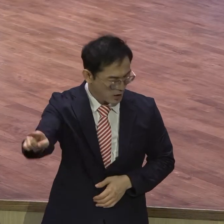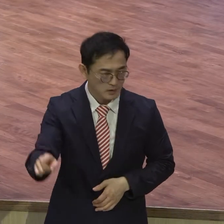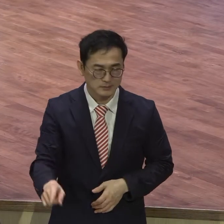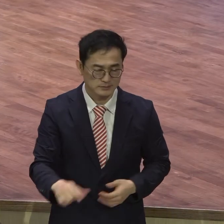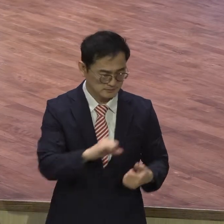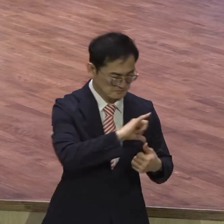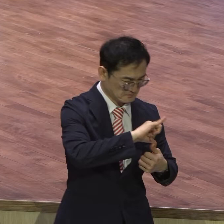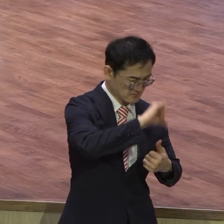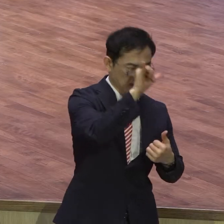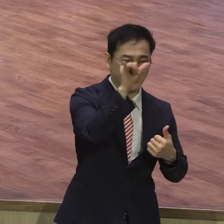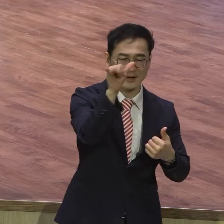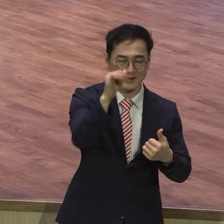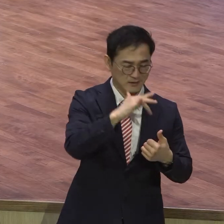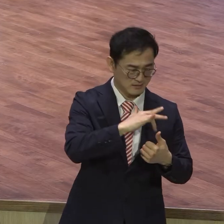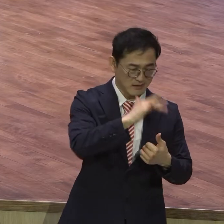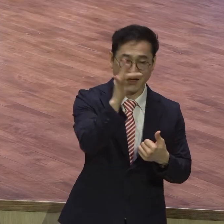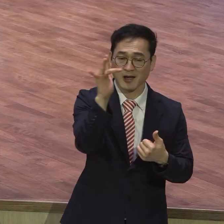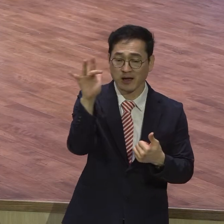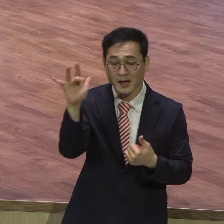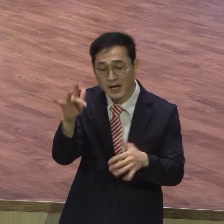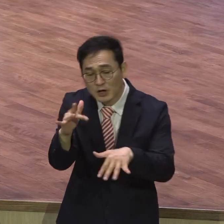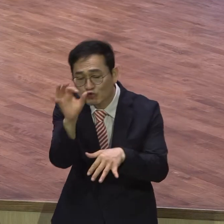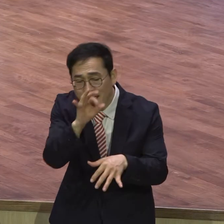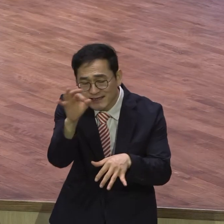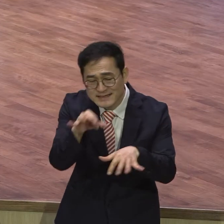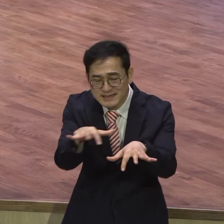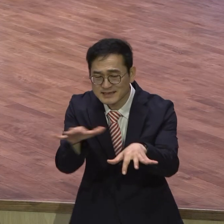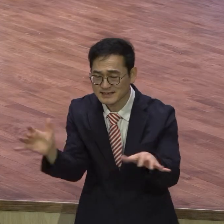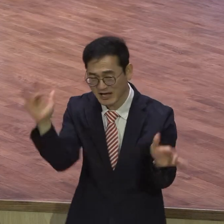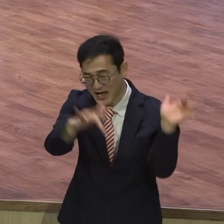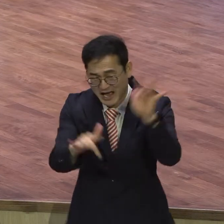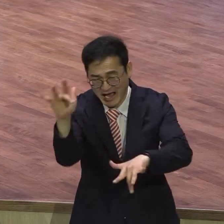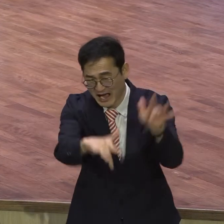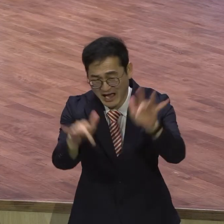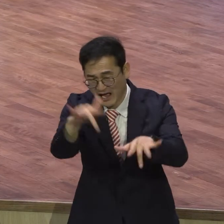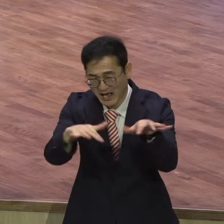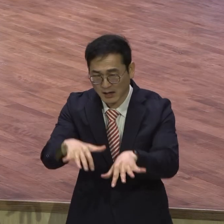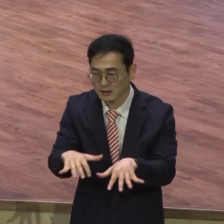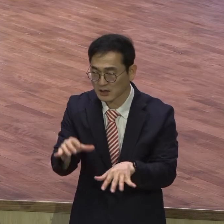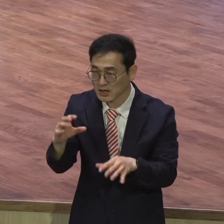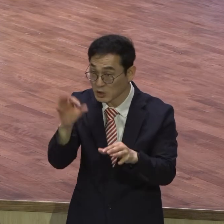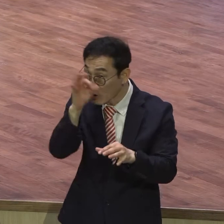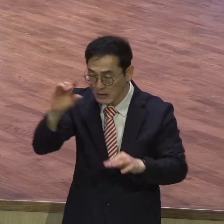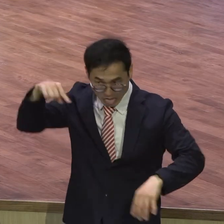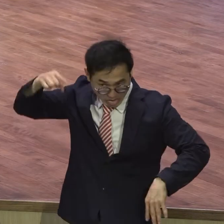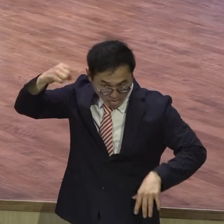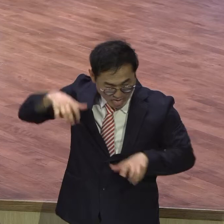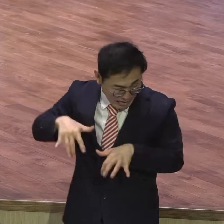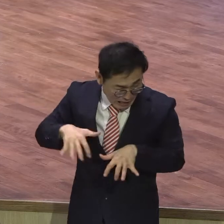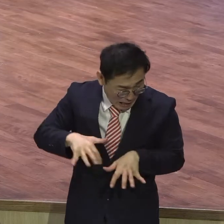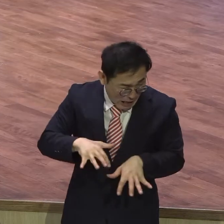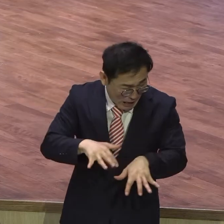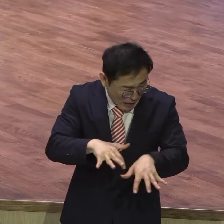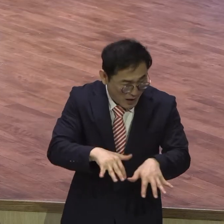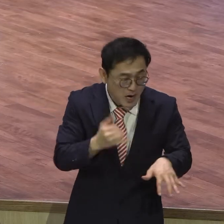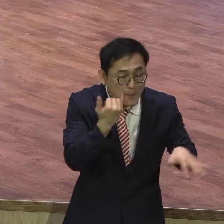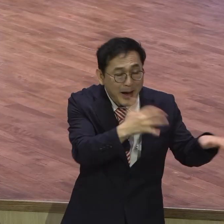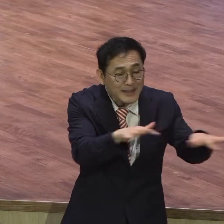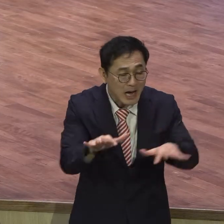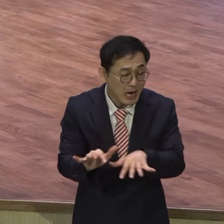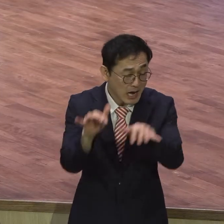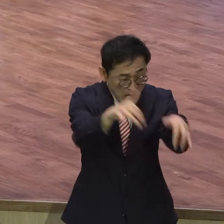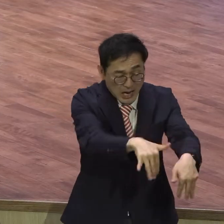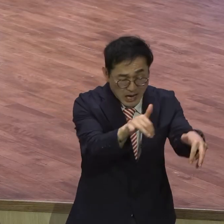나와서 돼지에게로 들어가는지라 온 때가 비탈로 내리다라 바다에 들어가서 물에서 몰싸거나